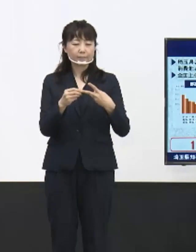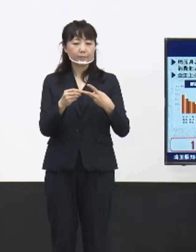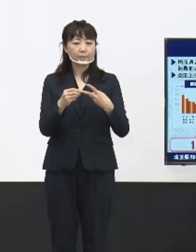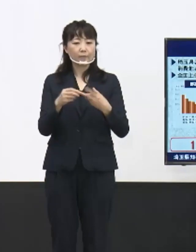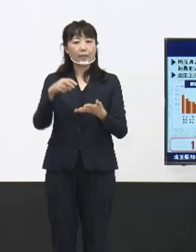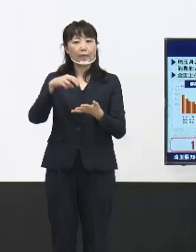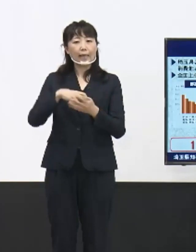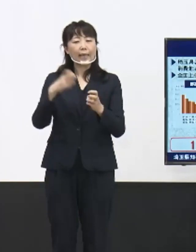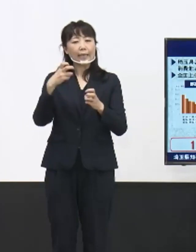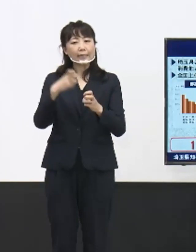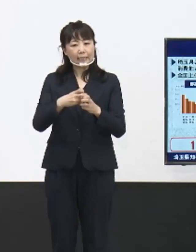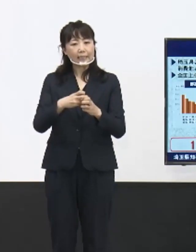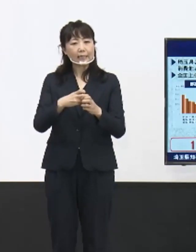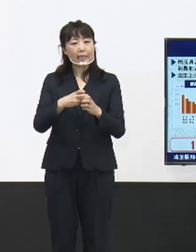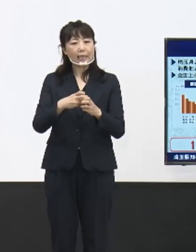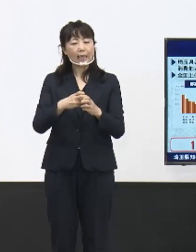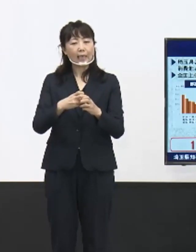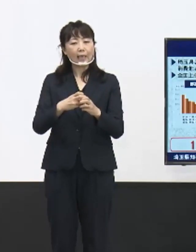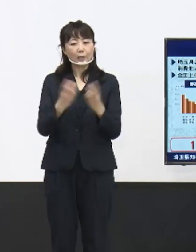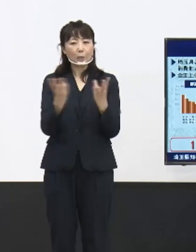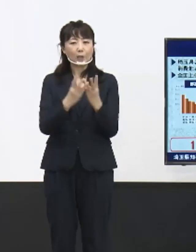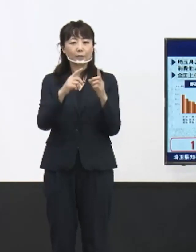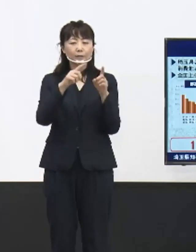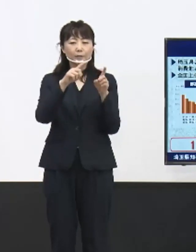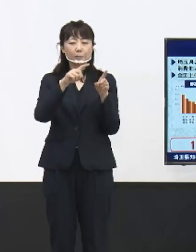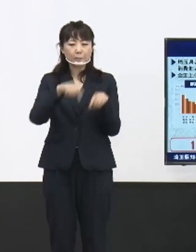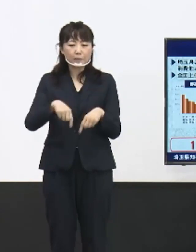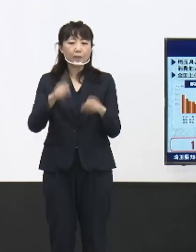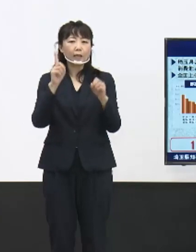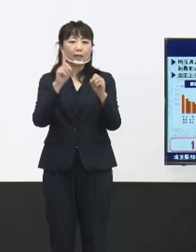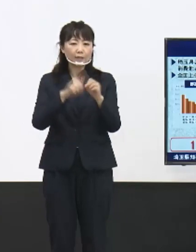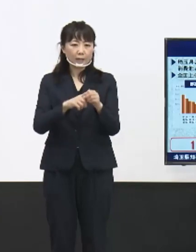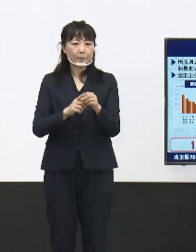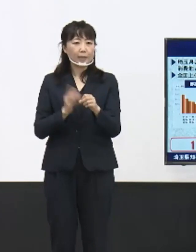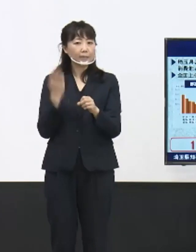ともいえるような結果を受けて立憲代表 の枝野代表が先ほど